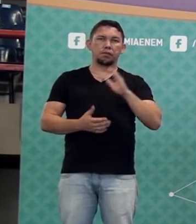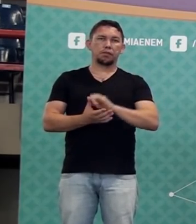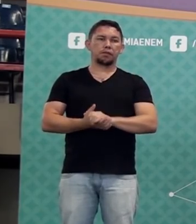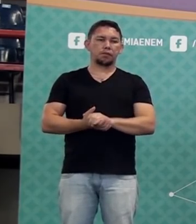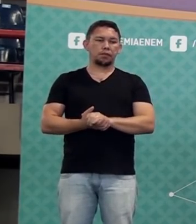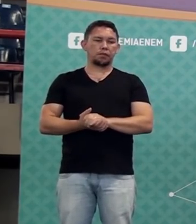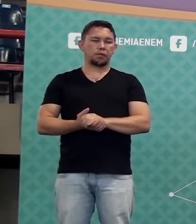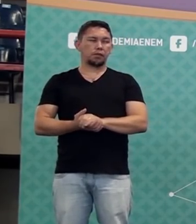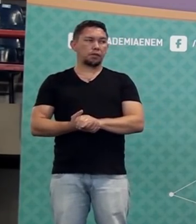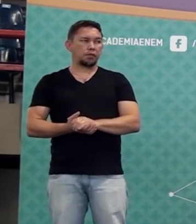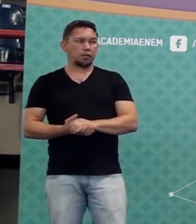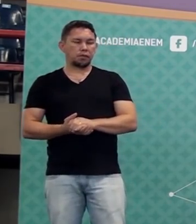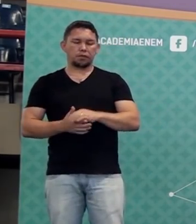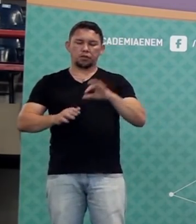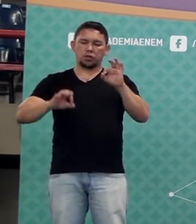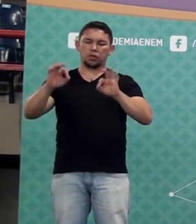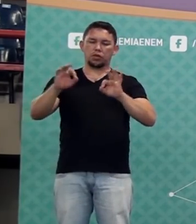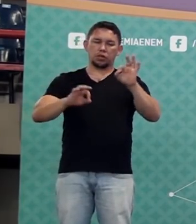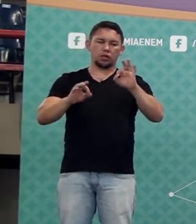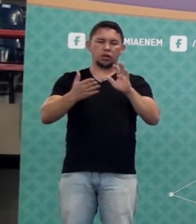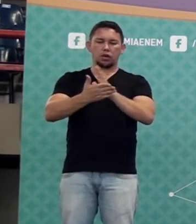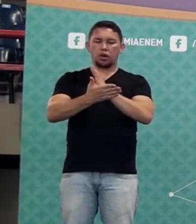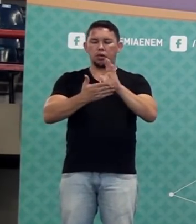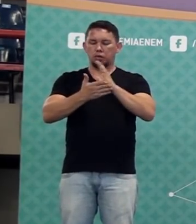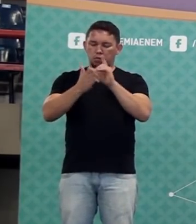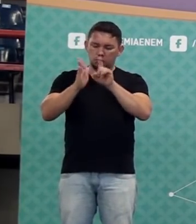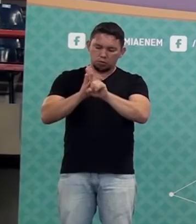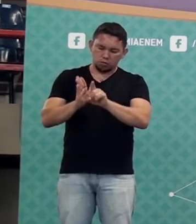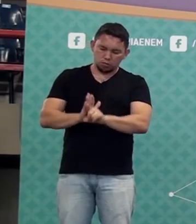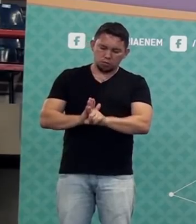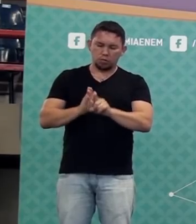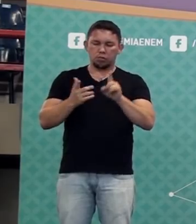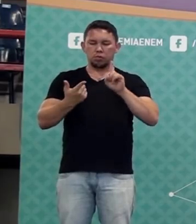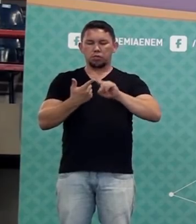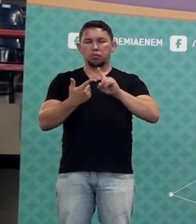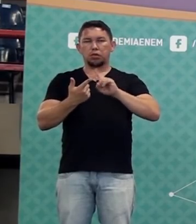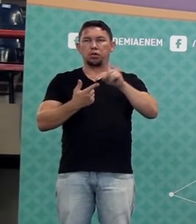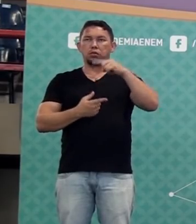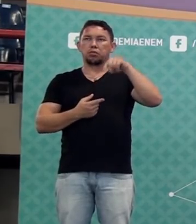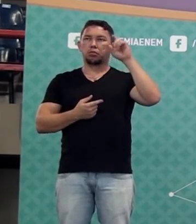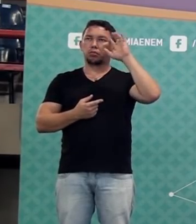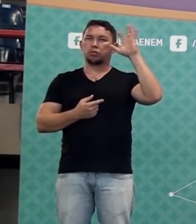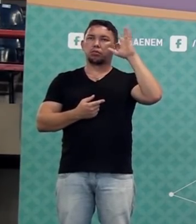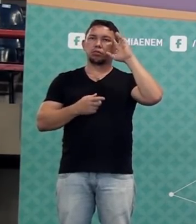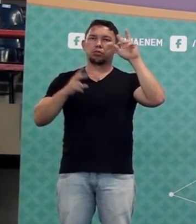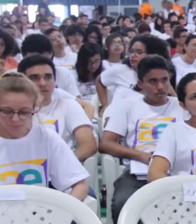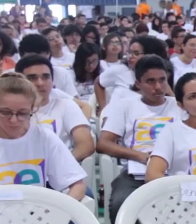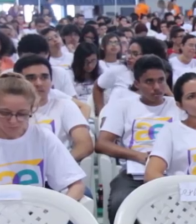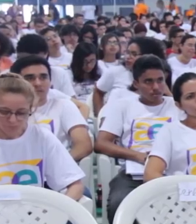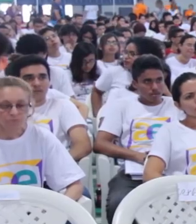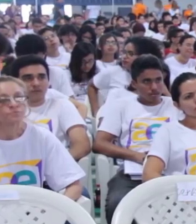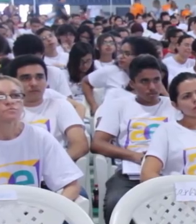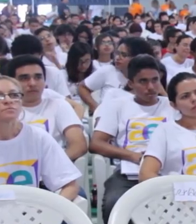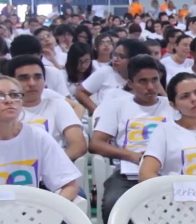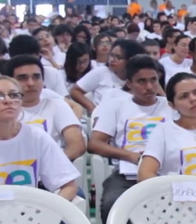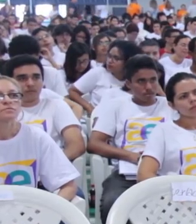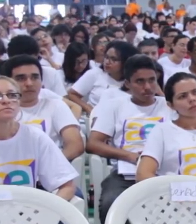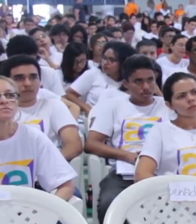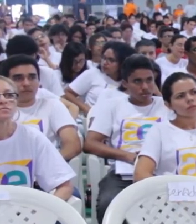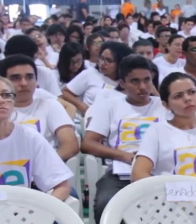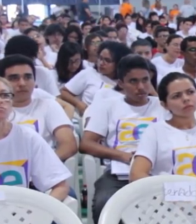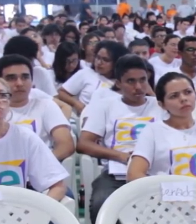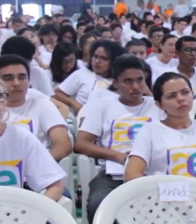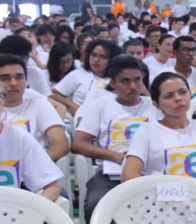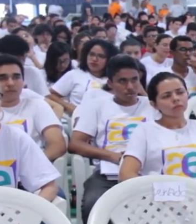Eu elaborei algumas questões para que a gente possa fazer algumas reflexões de alguns temas que são importantes, que